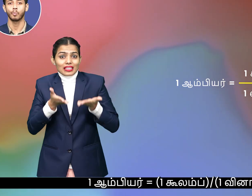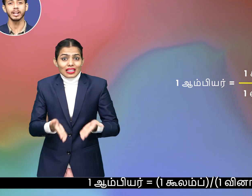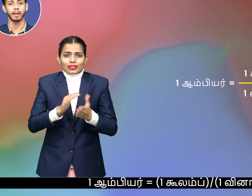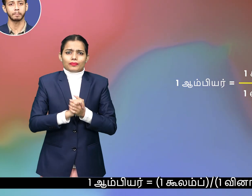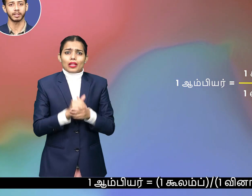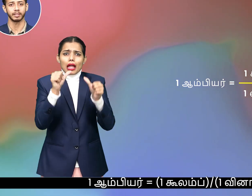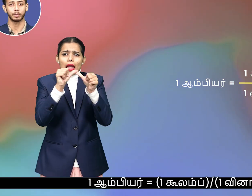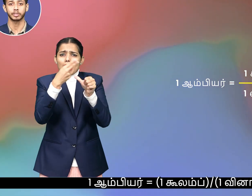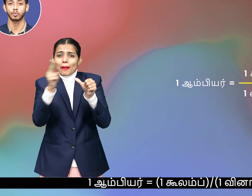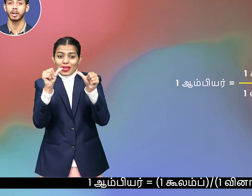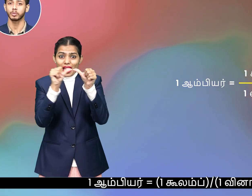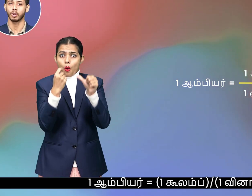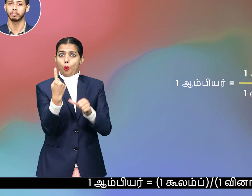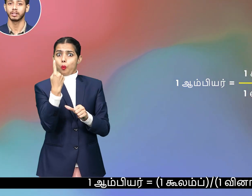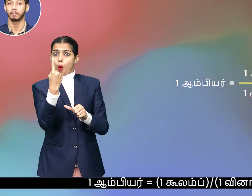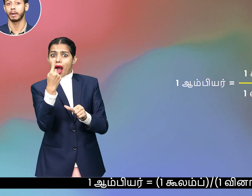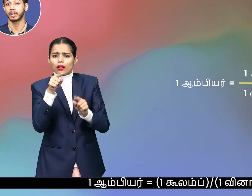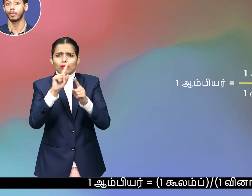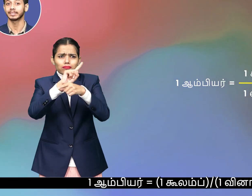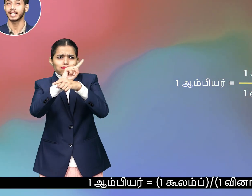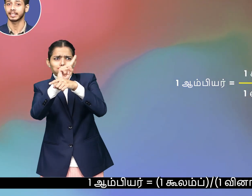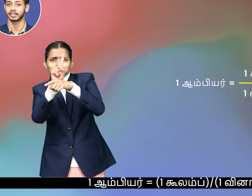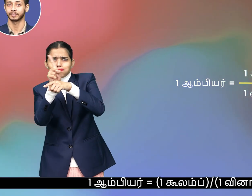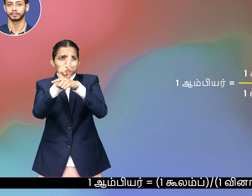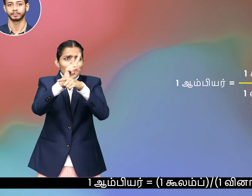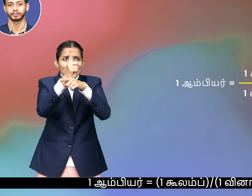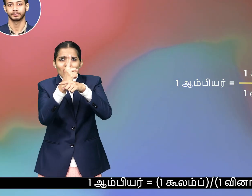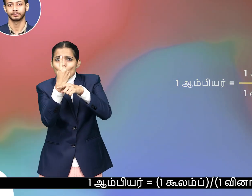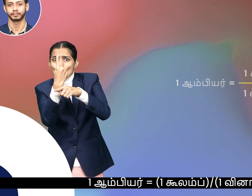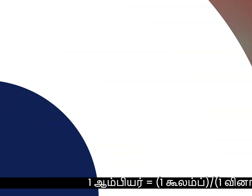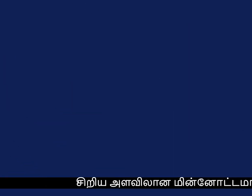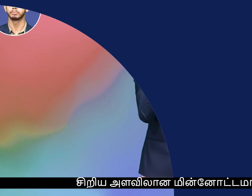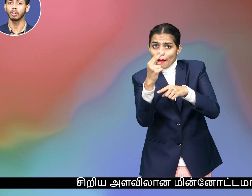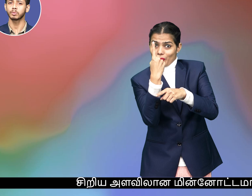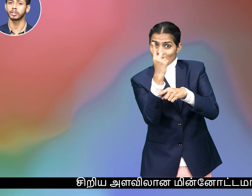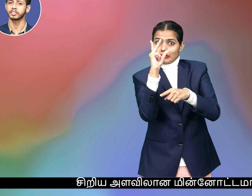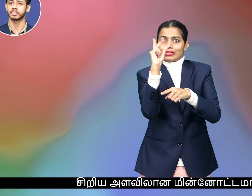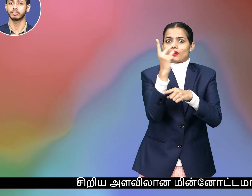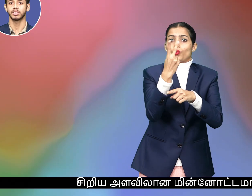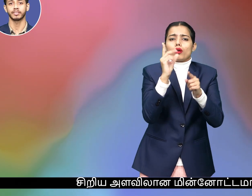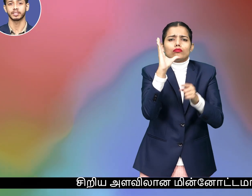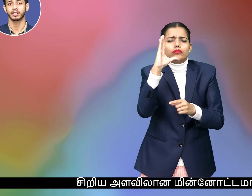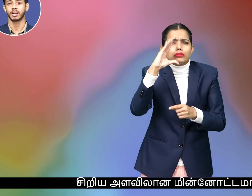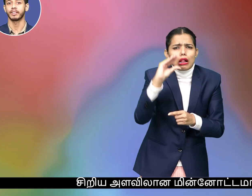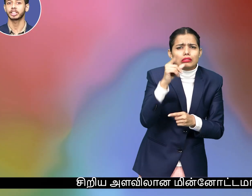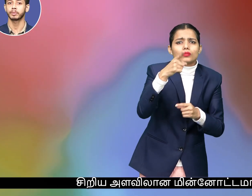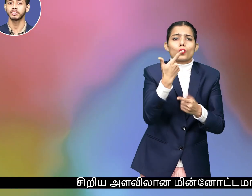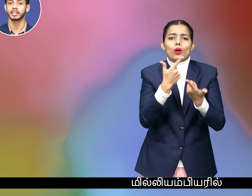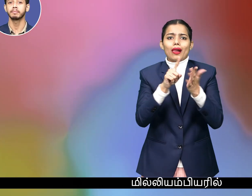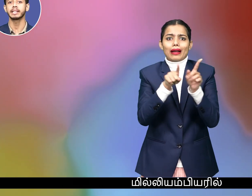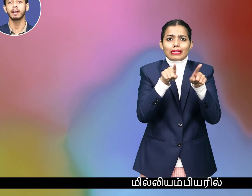எனவே ஒரு ஆம்பியர் ஈடு ஒரு கூலம் அல்லது ஒரு வினாடி. சிறிய அளவிலான